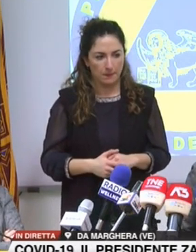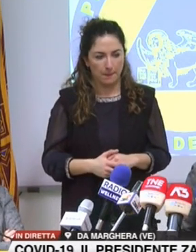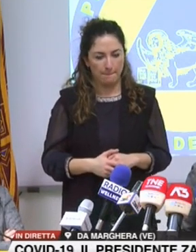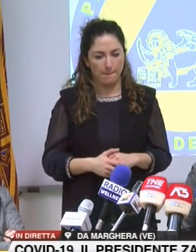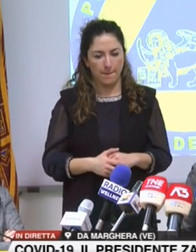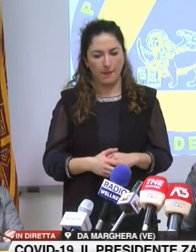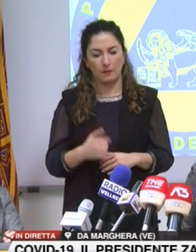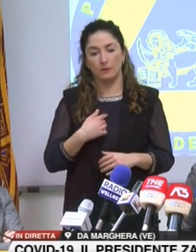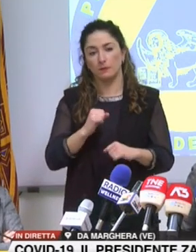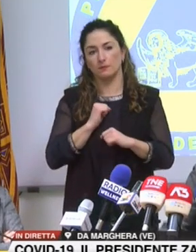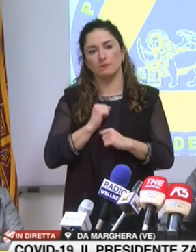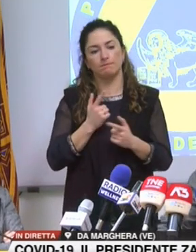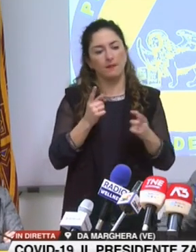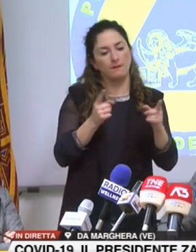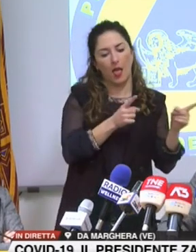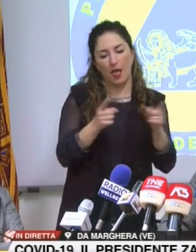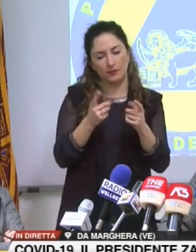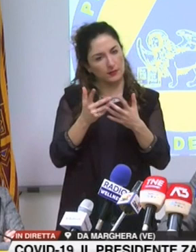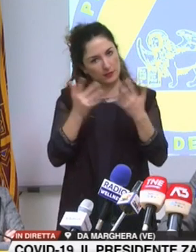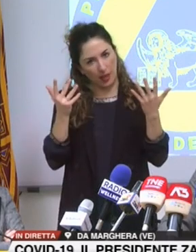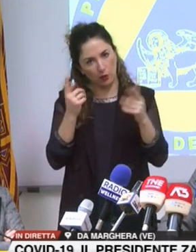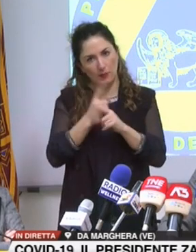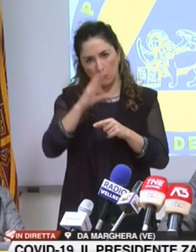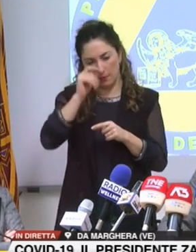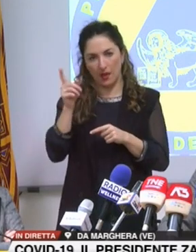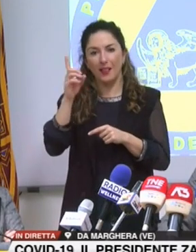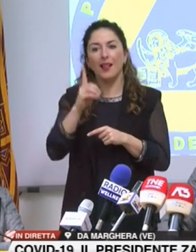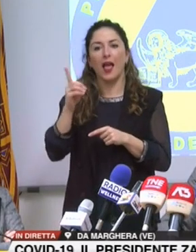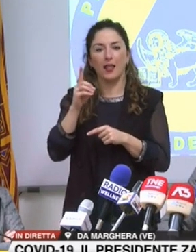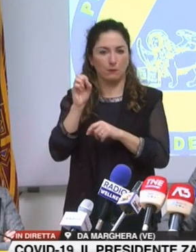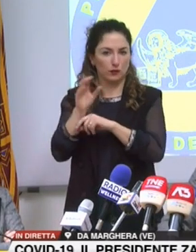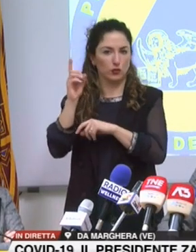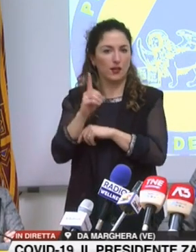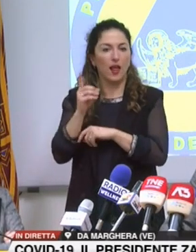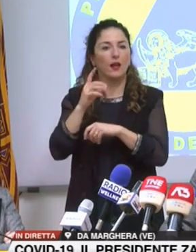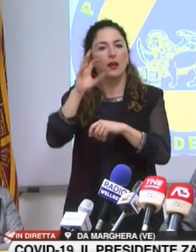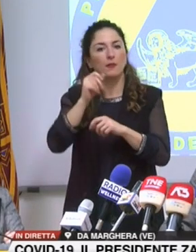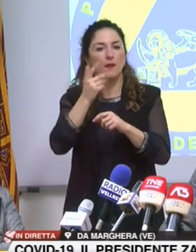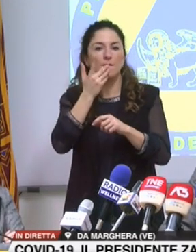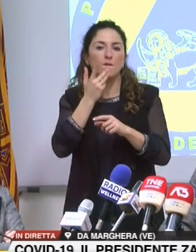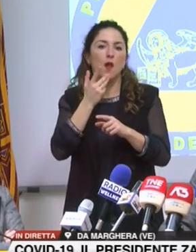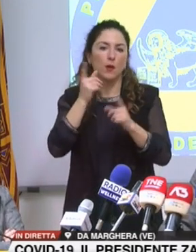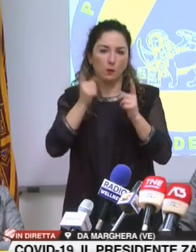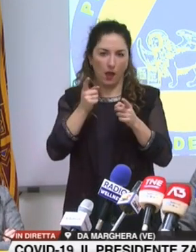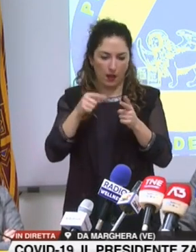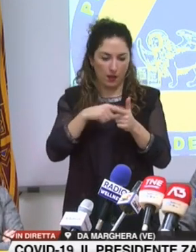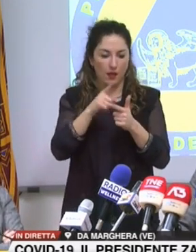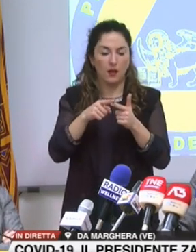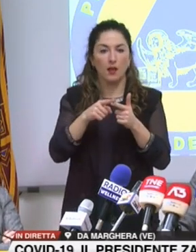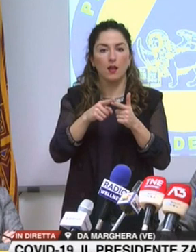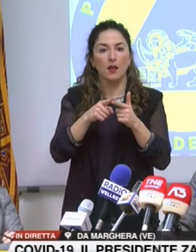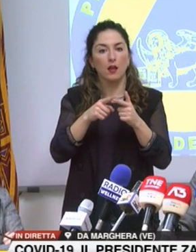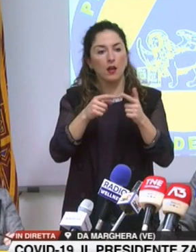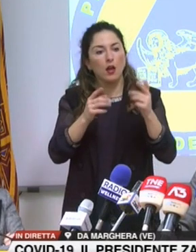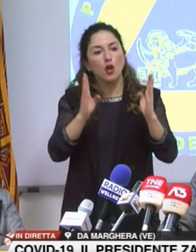io penso che le fasi siano chiare. Capire cosa vuol fare il professor Draghi, capire che confronto avrà con le forze politiche, perché dalle quali